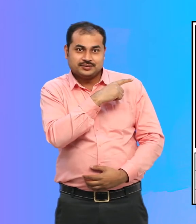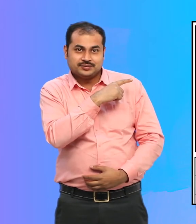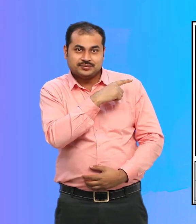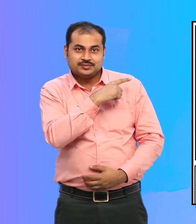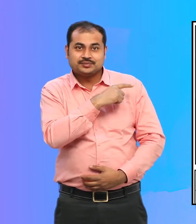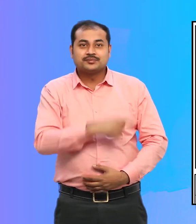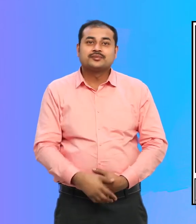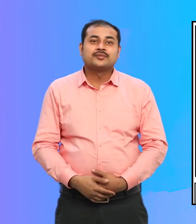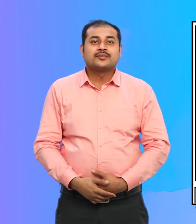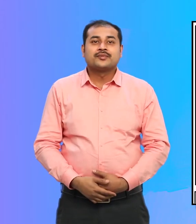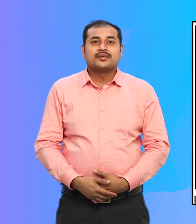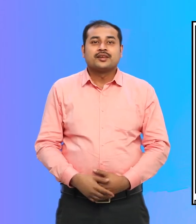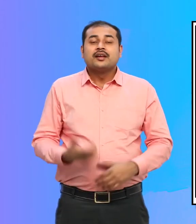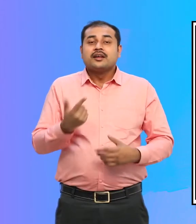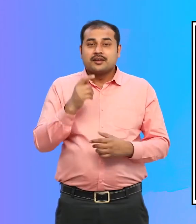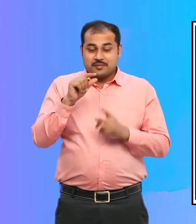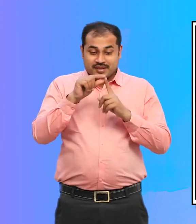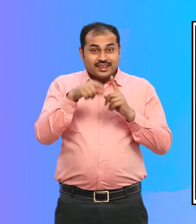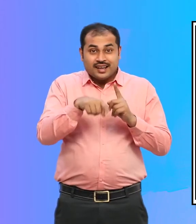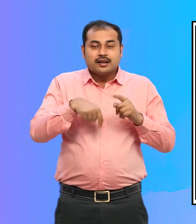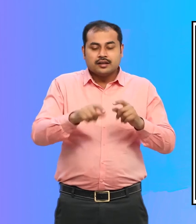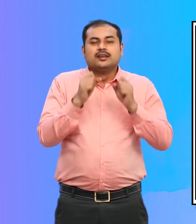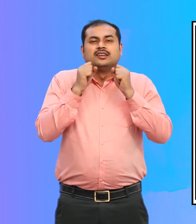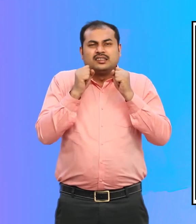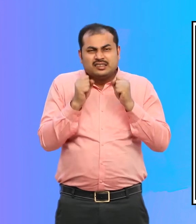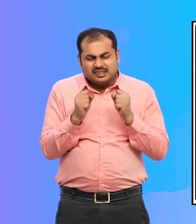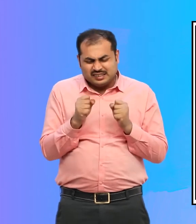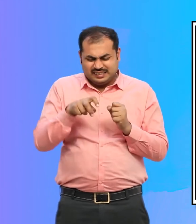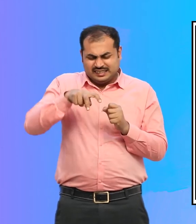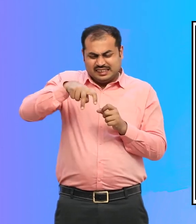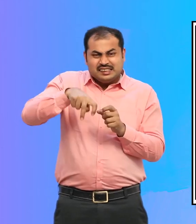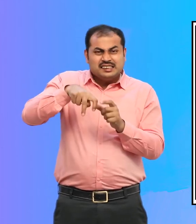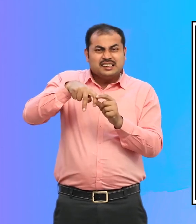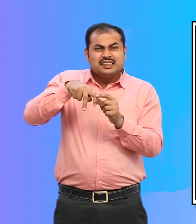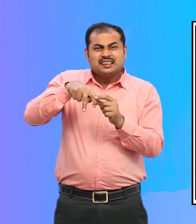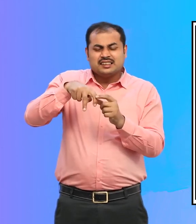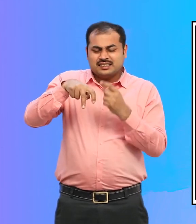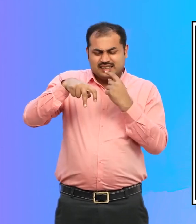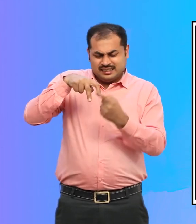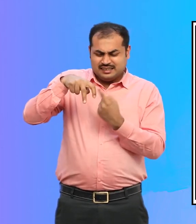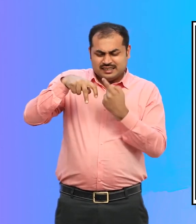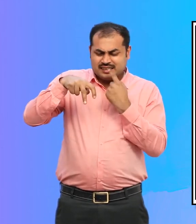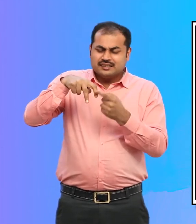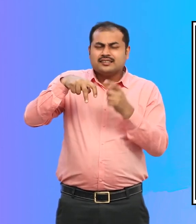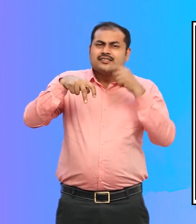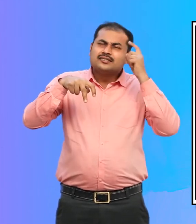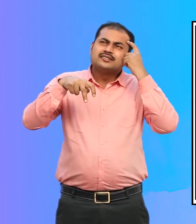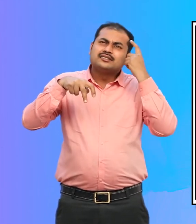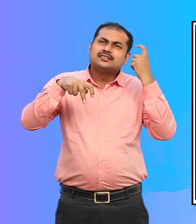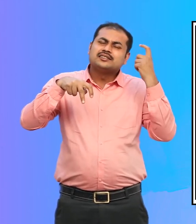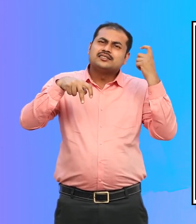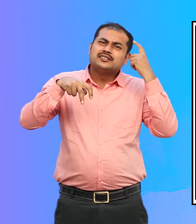में मेरे प्रिय कुर्सी पर बैठी अपनी टांग के प्लास्टर के बारे में सोच रही